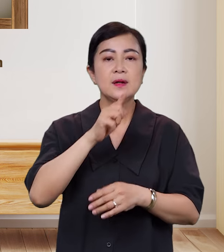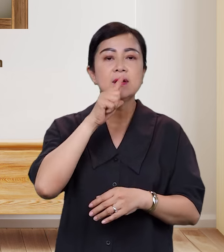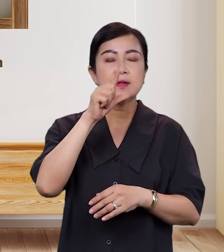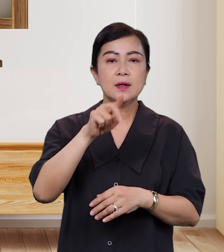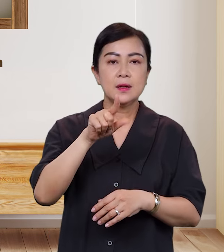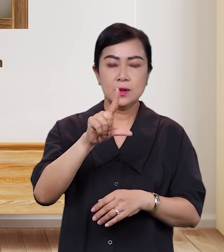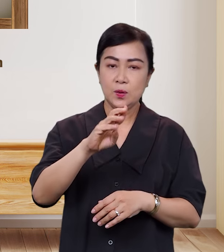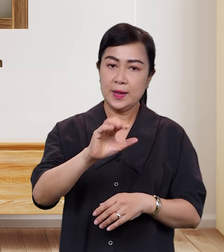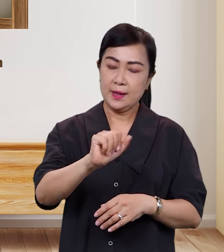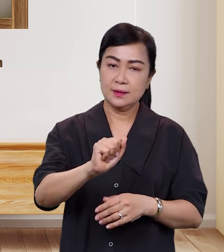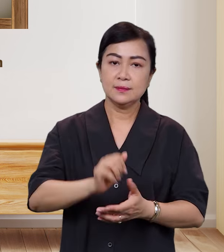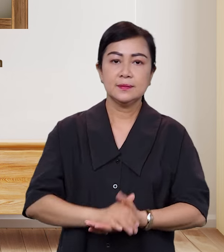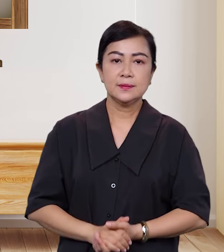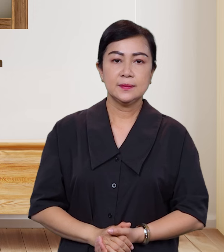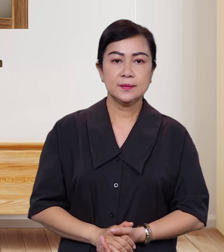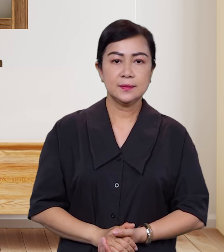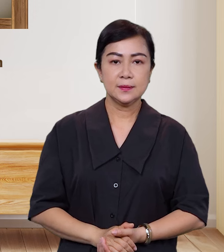Giêsu Kitô theo Thánh Luca.